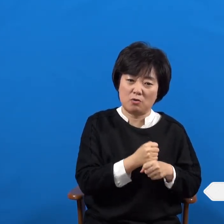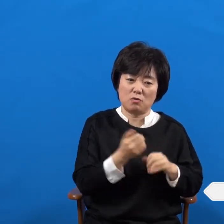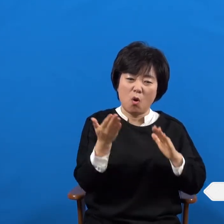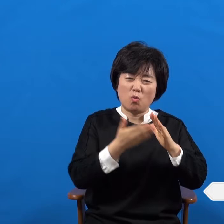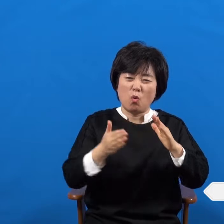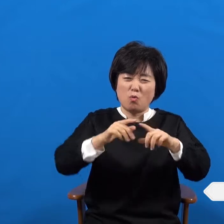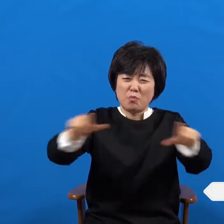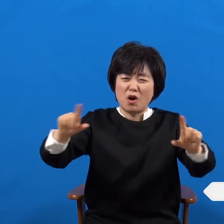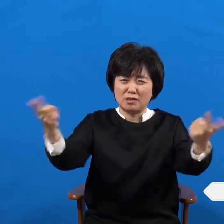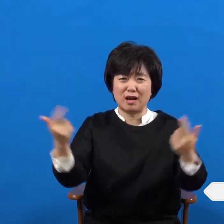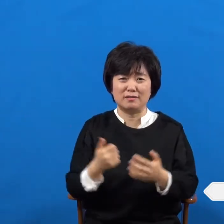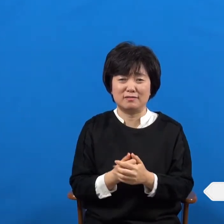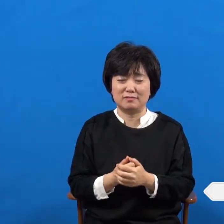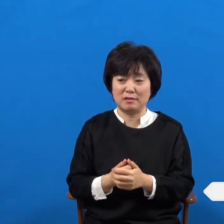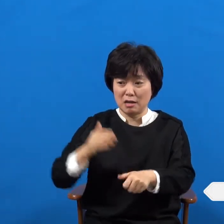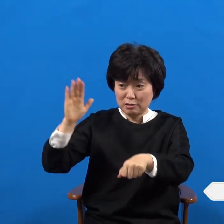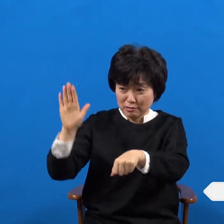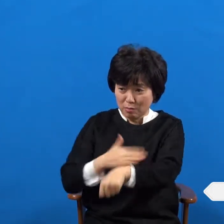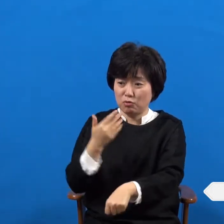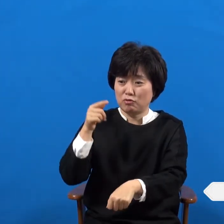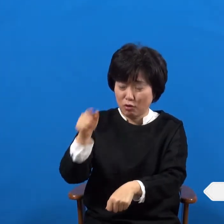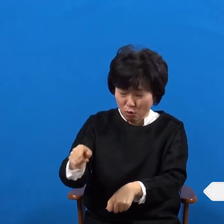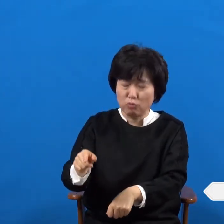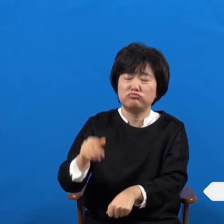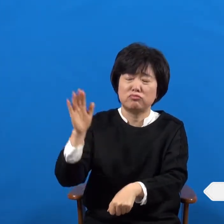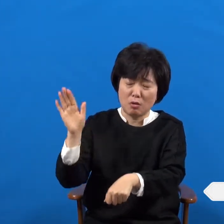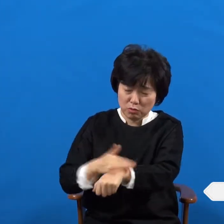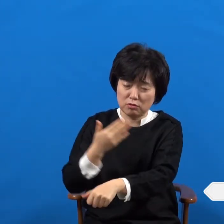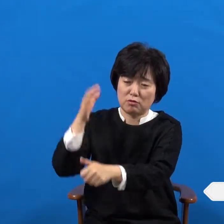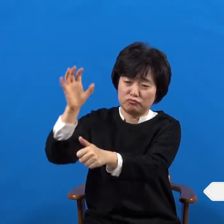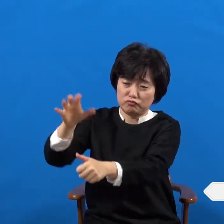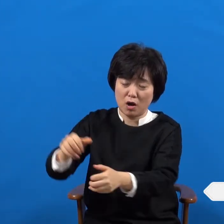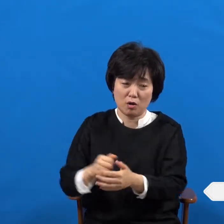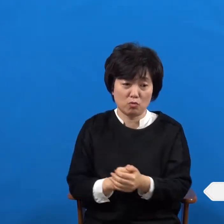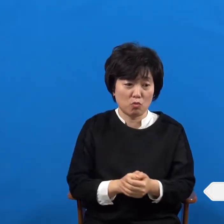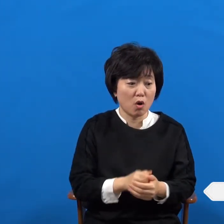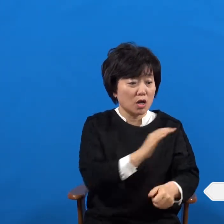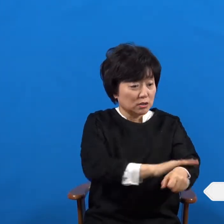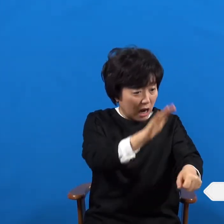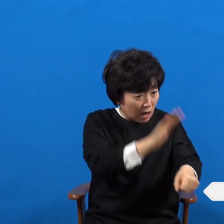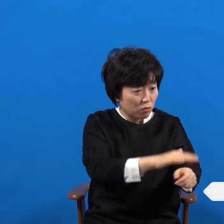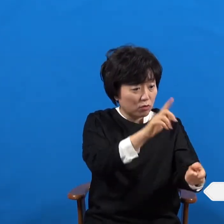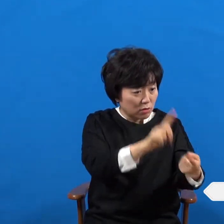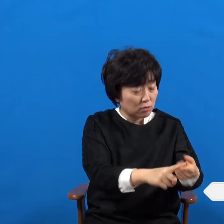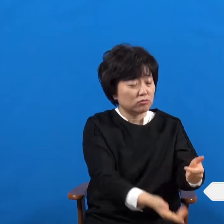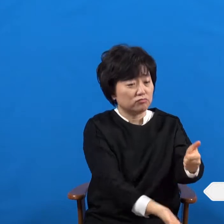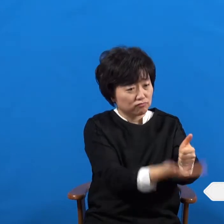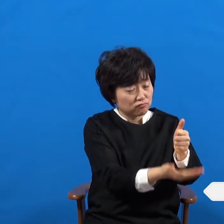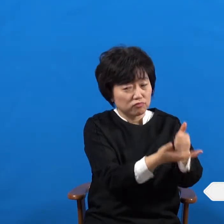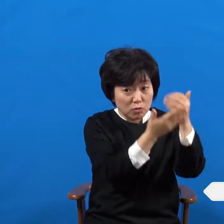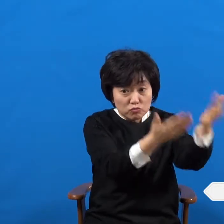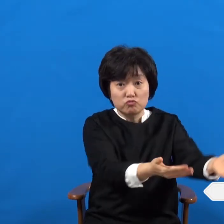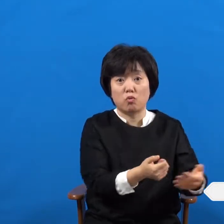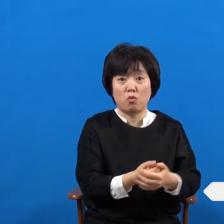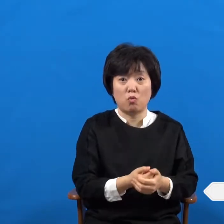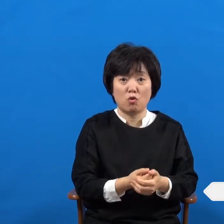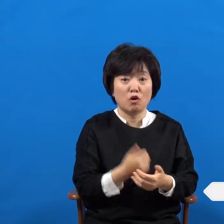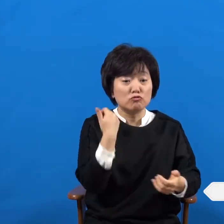잘못된 건 잘못된 걸로 용서를 구하고 잘한 것은 잘한 것으로 칭찬하고